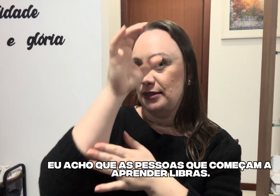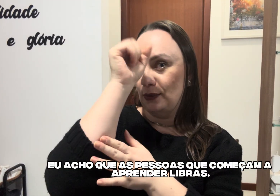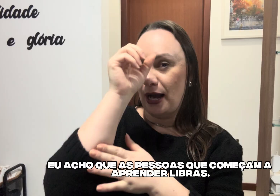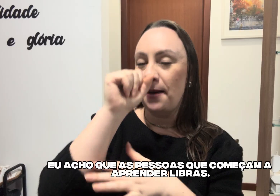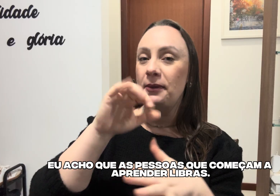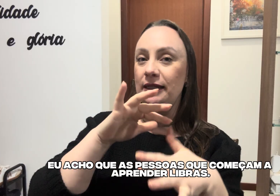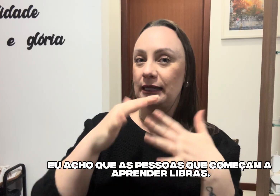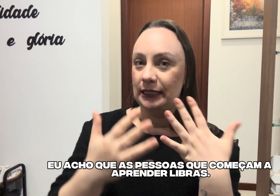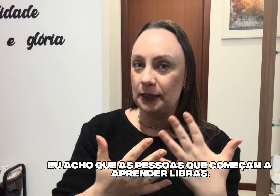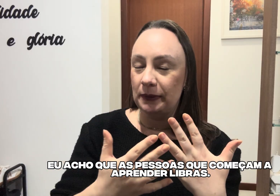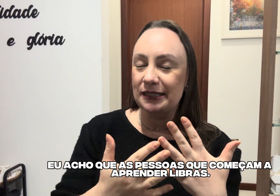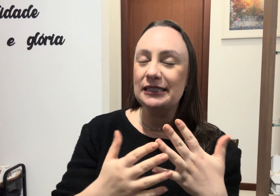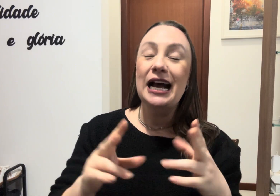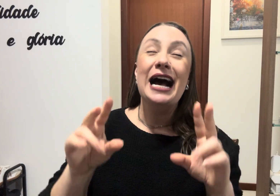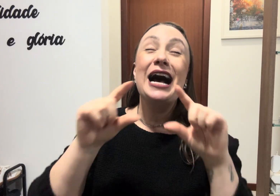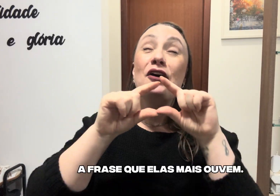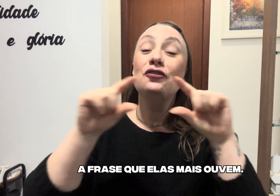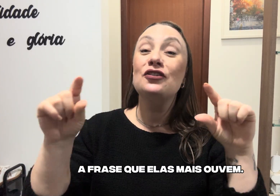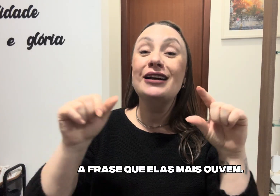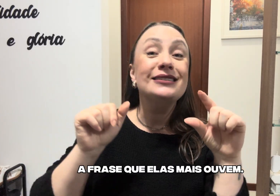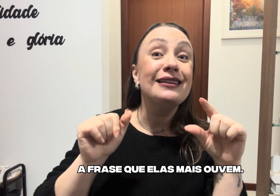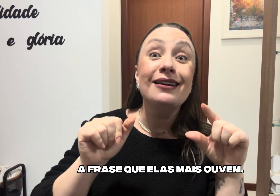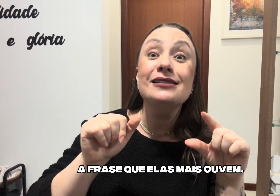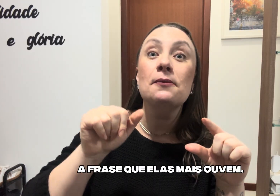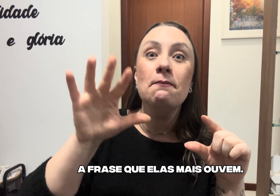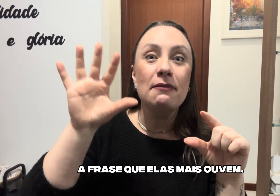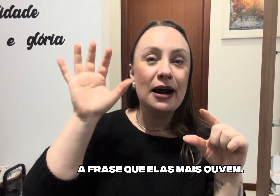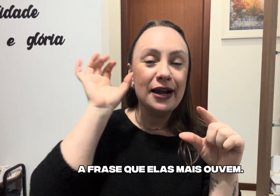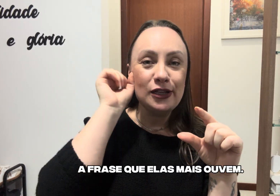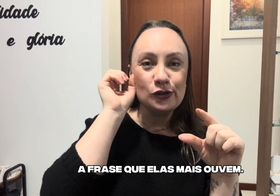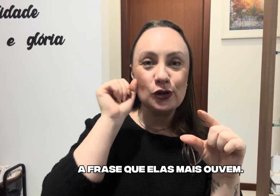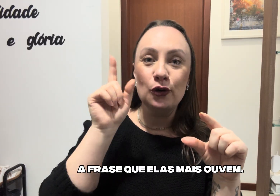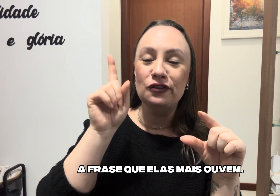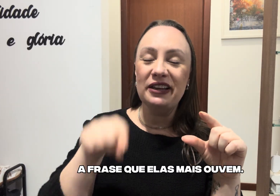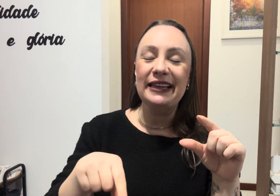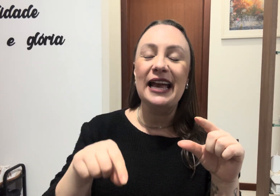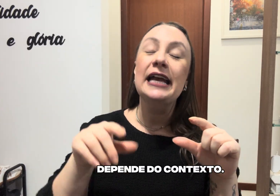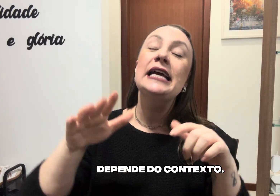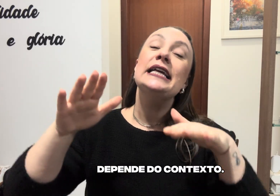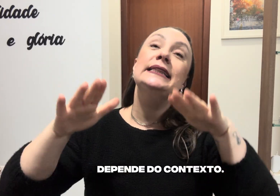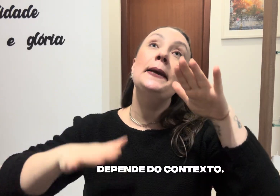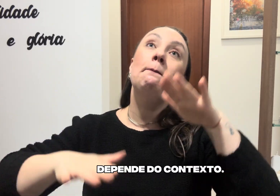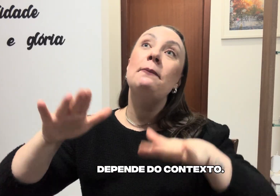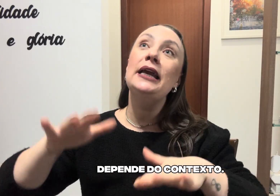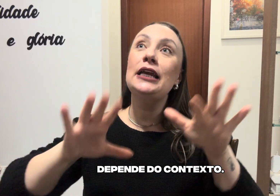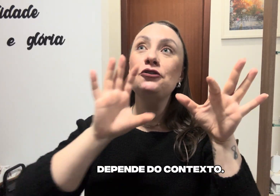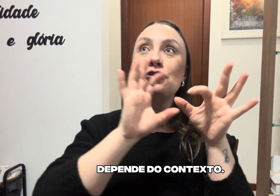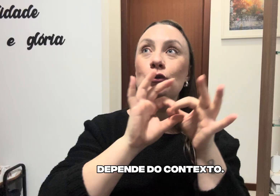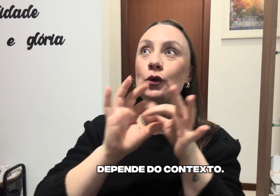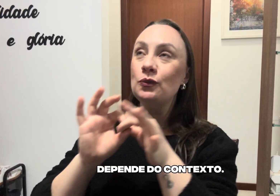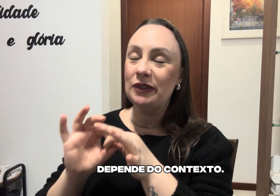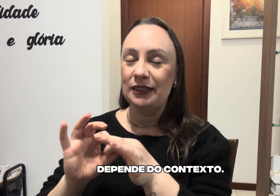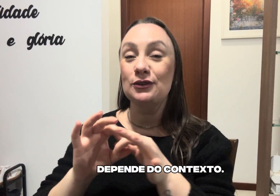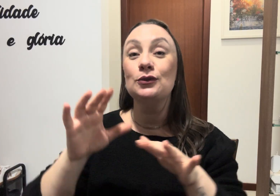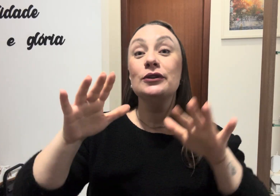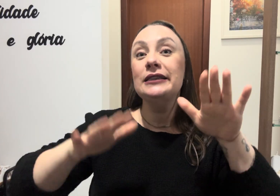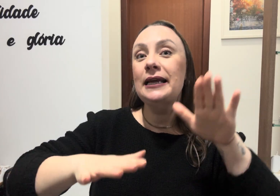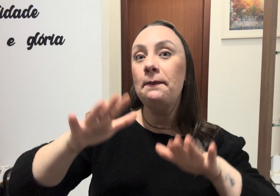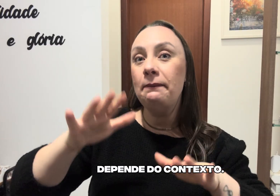a aprender Libras, a frase que elas mais ouvem é: depende do contexto,